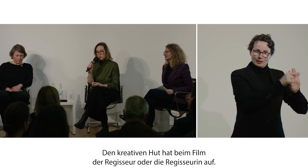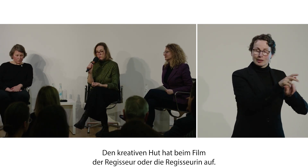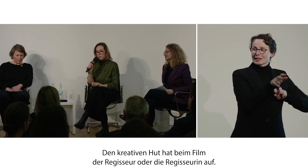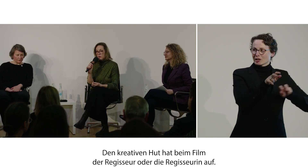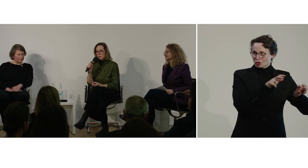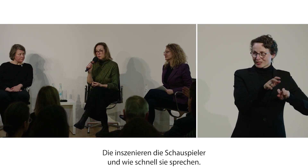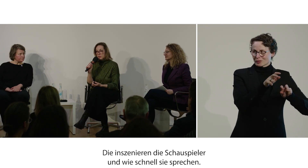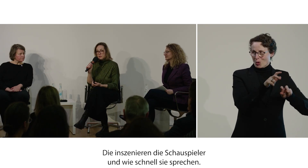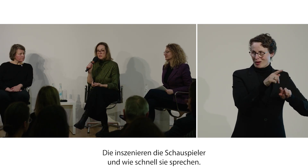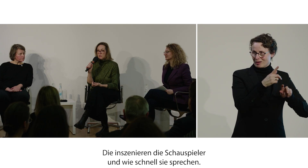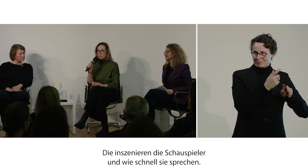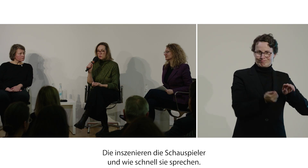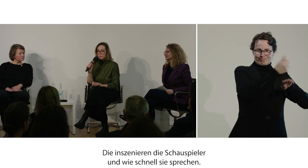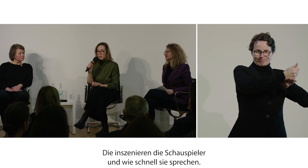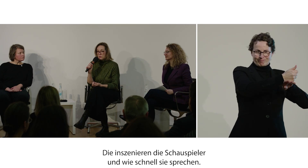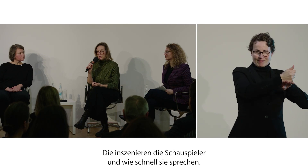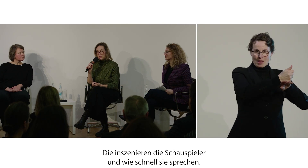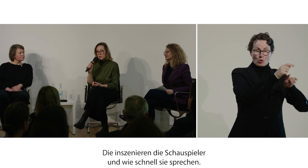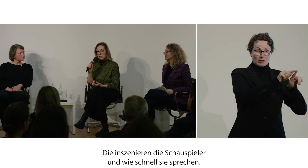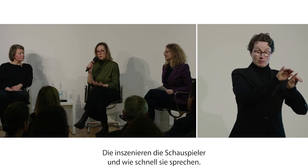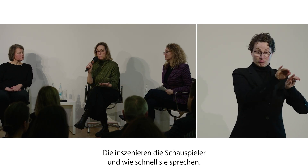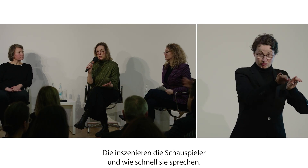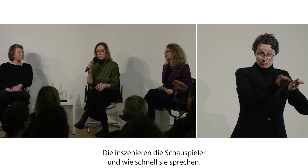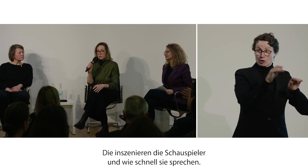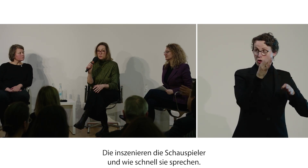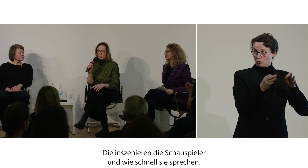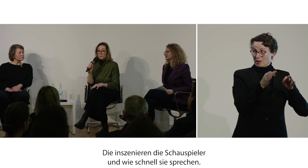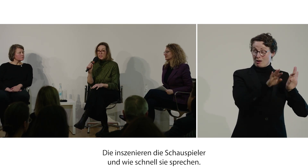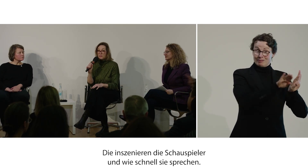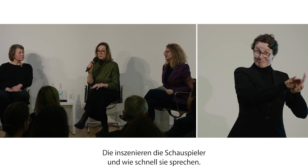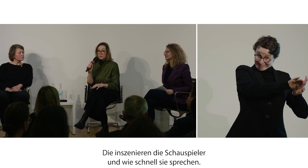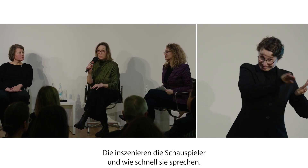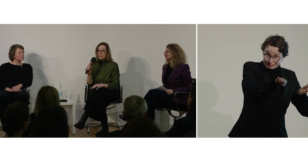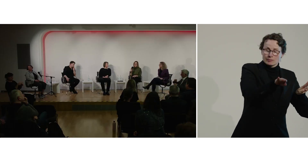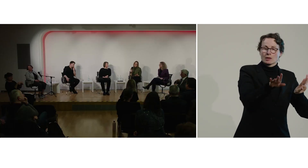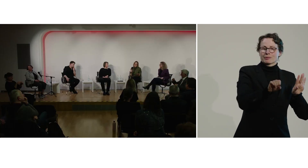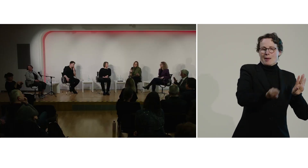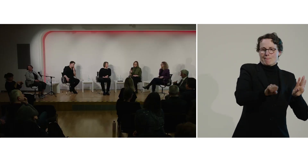Regisseurin auf. Und die inszenieren die Schauspieler und die inszenieren auch, wie schnell die Schauspieler sprechen.